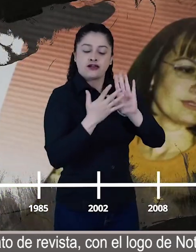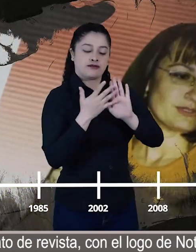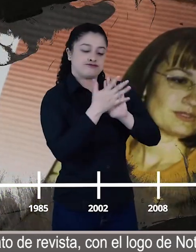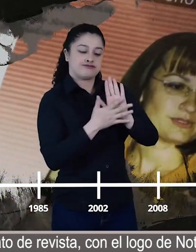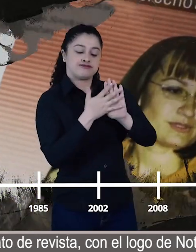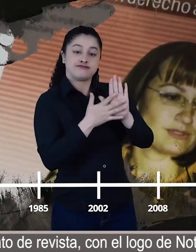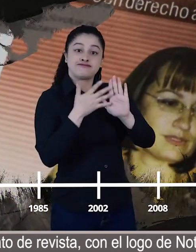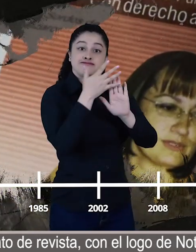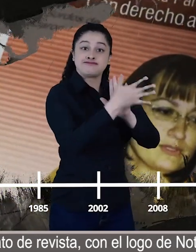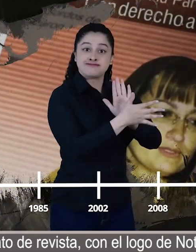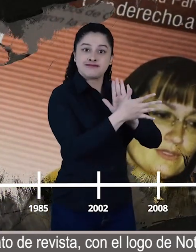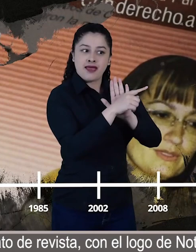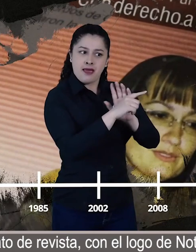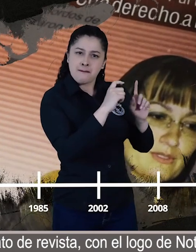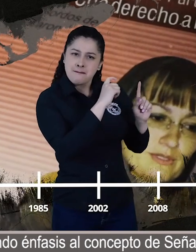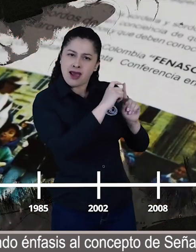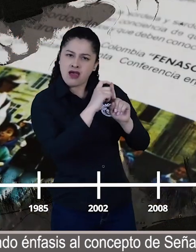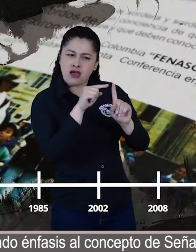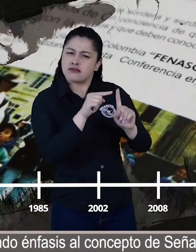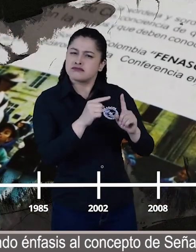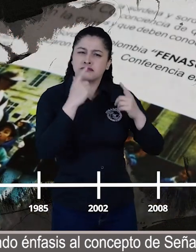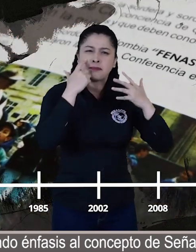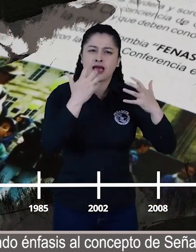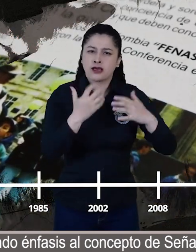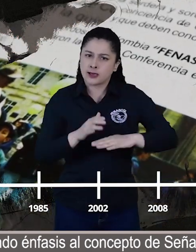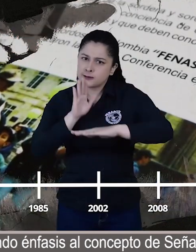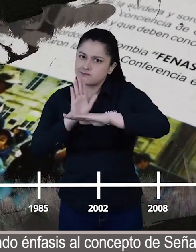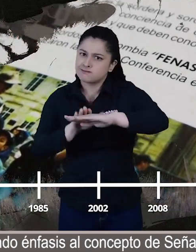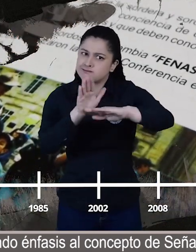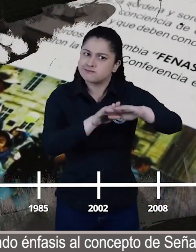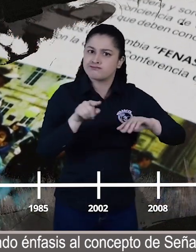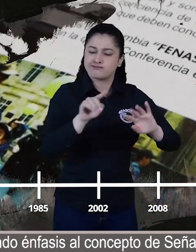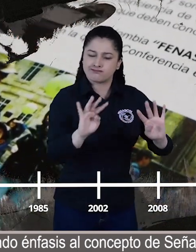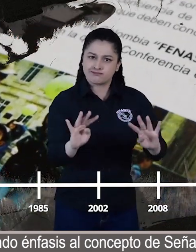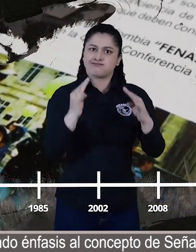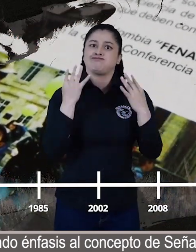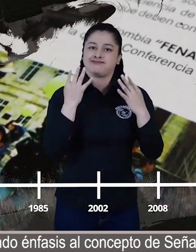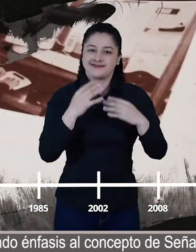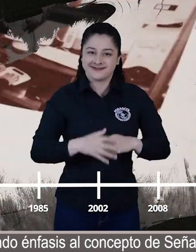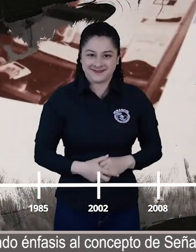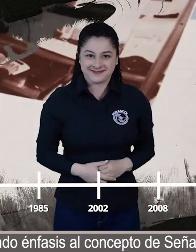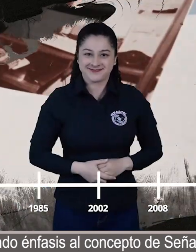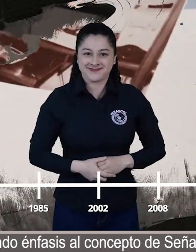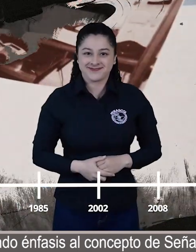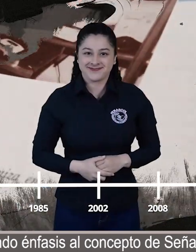logo de Noticeñales, dando énfasis al concepto de señales.